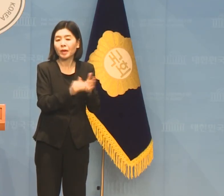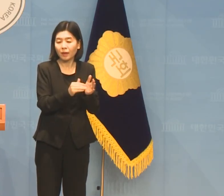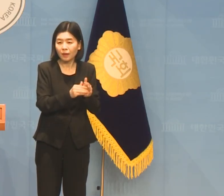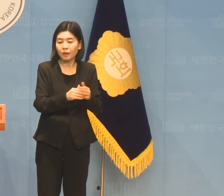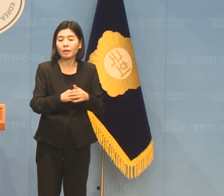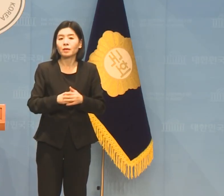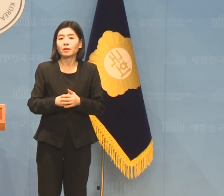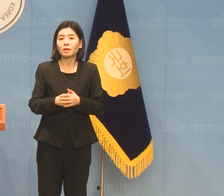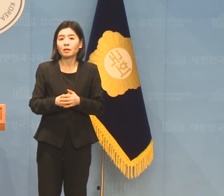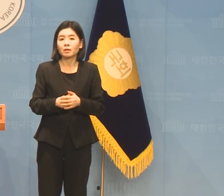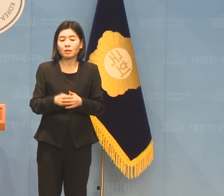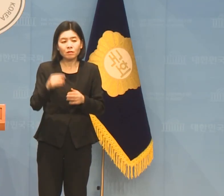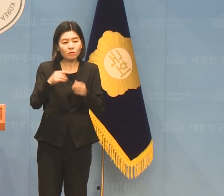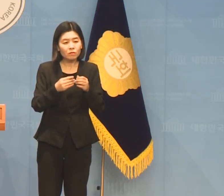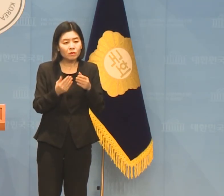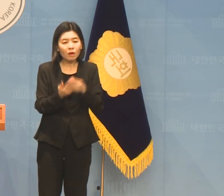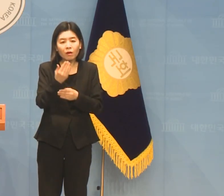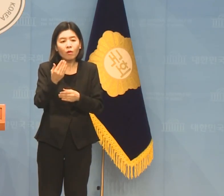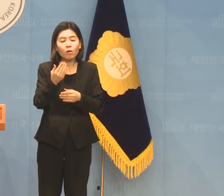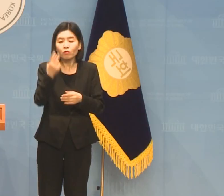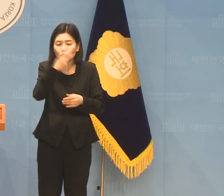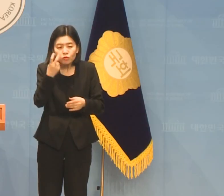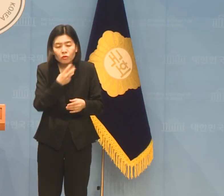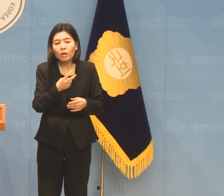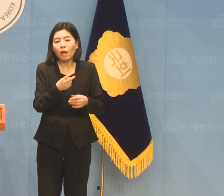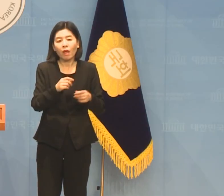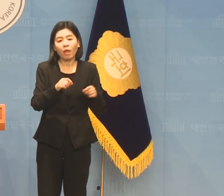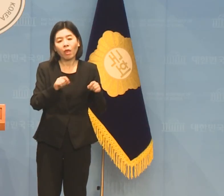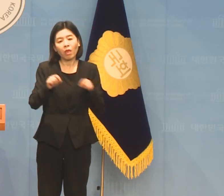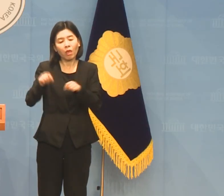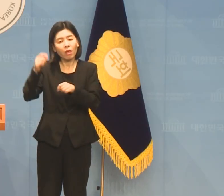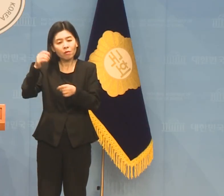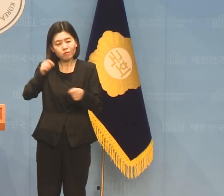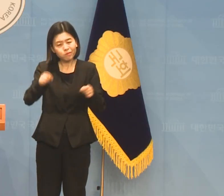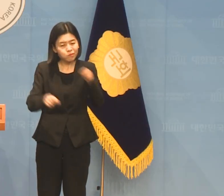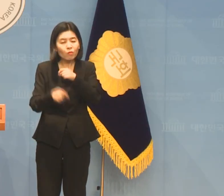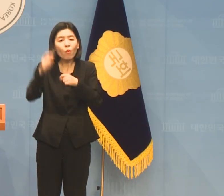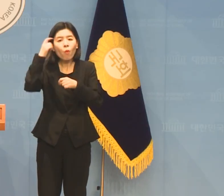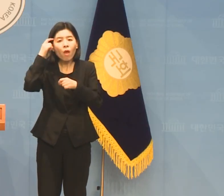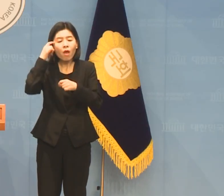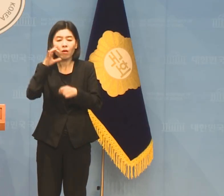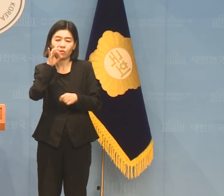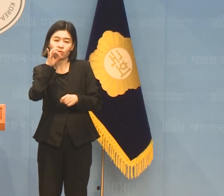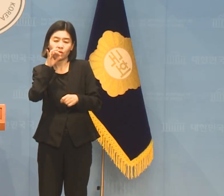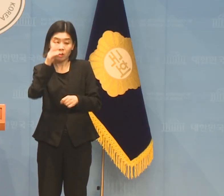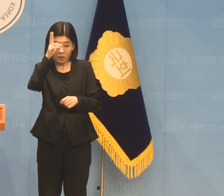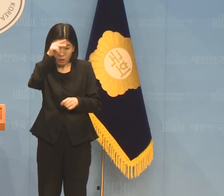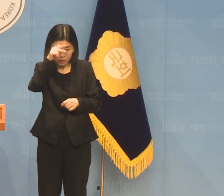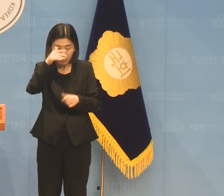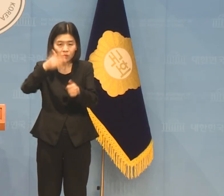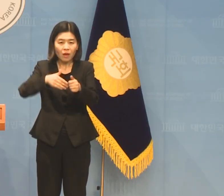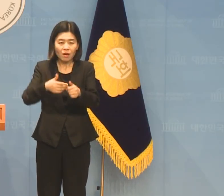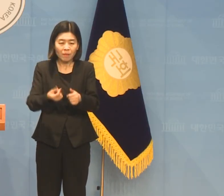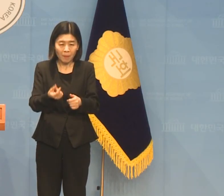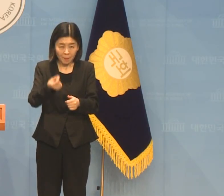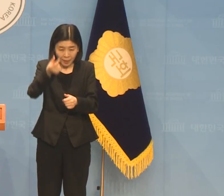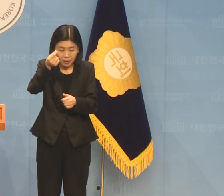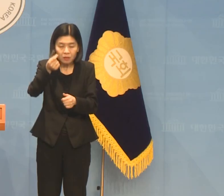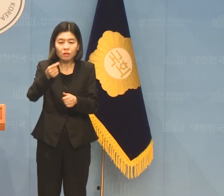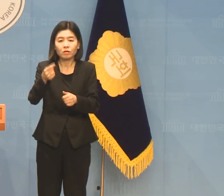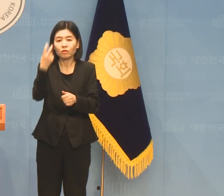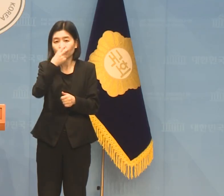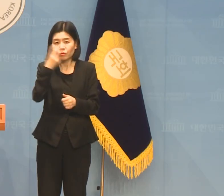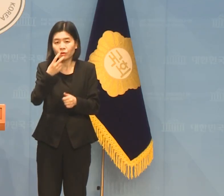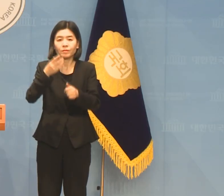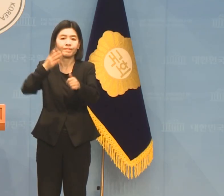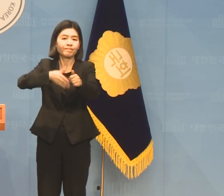것처럼 왜 이런 일이 이렇게 더디되는지 궁금할 따름입니다. 경찰은 신속하게 수사를 진행해 주실